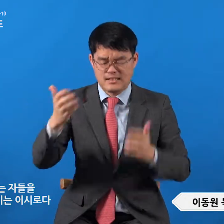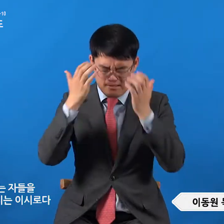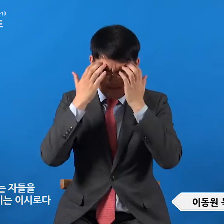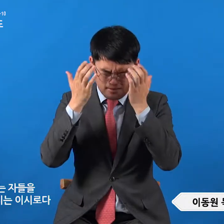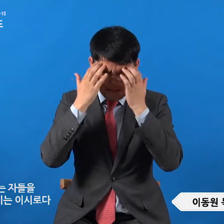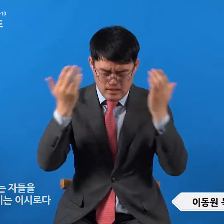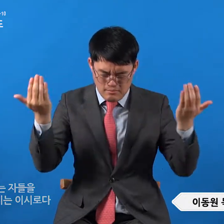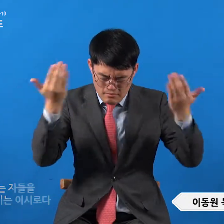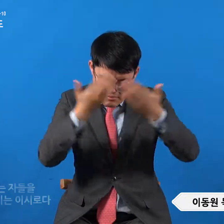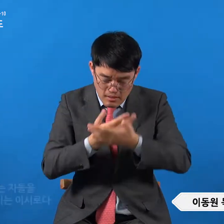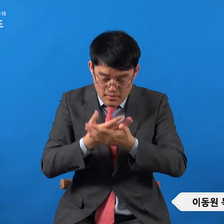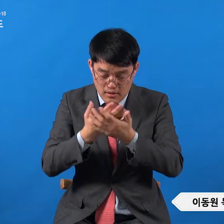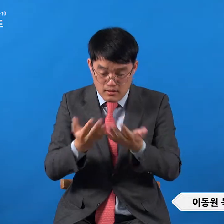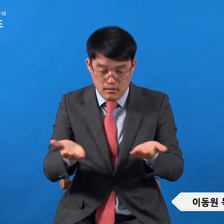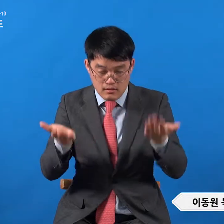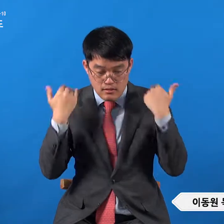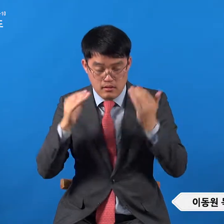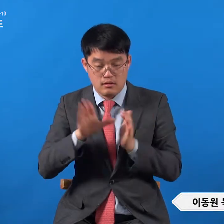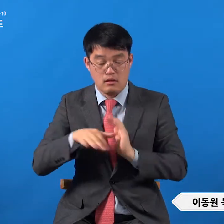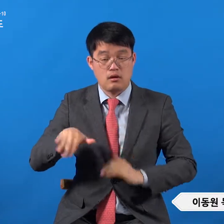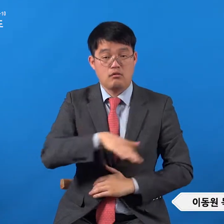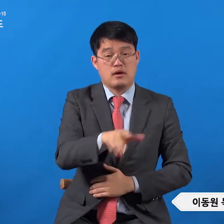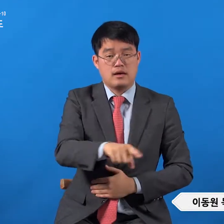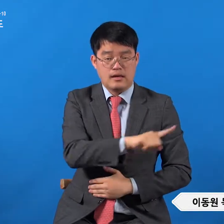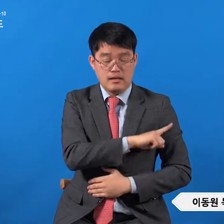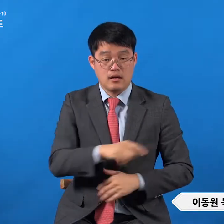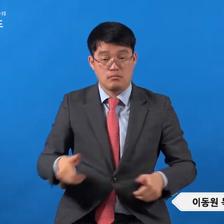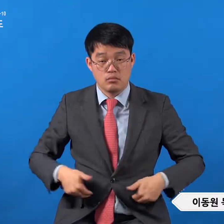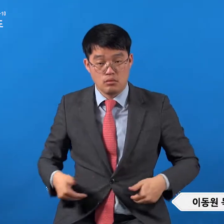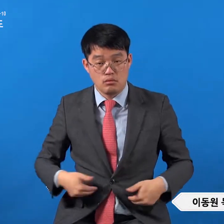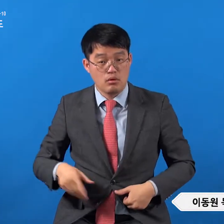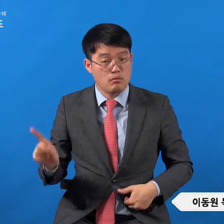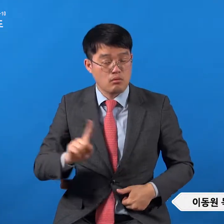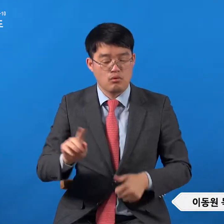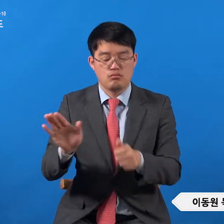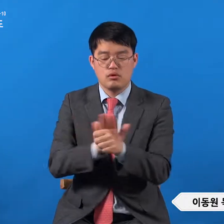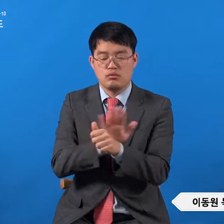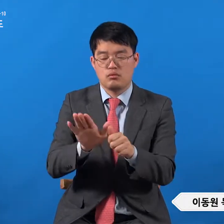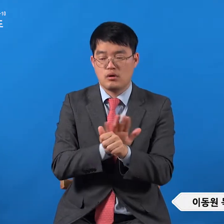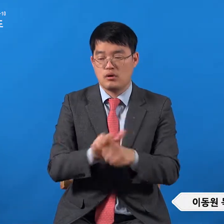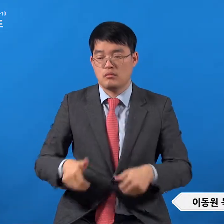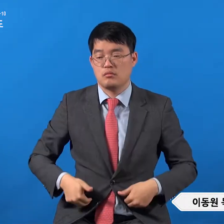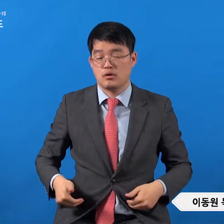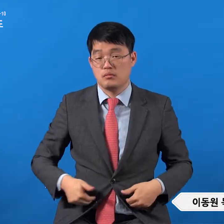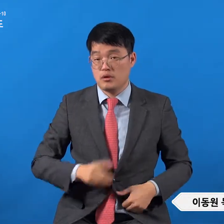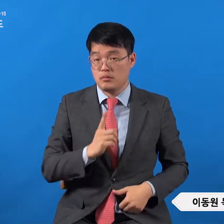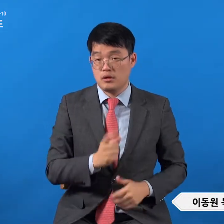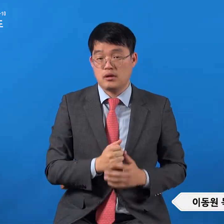큰 환난의 밤을 통과할 때 우리에게 가장 필요한 건 뭘까요? 위로죠. 위로받는 것입니다.